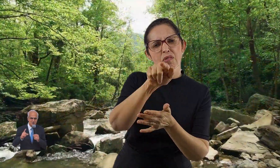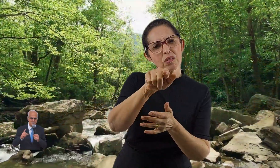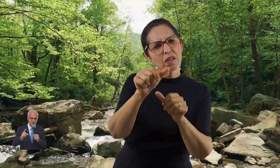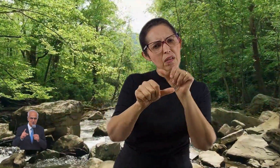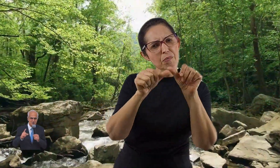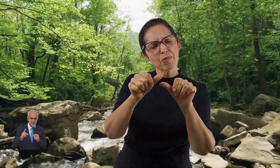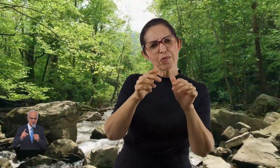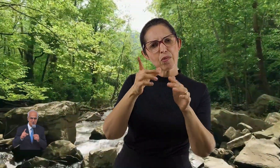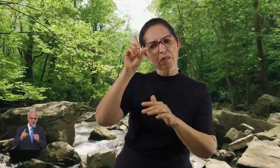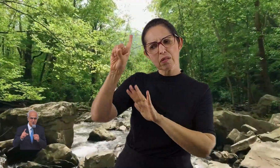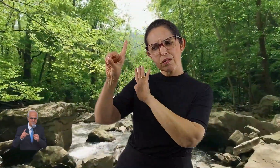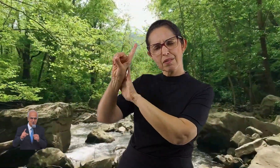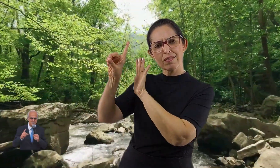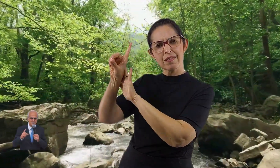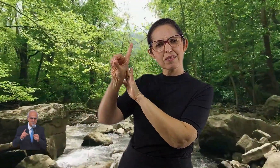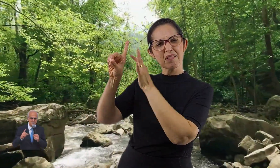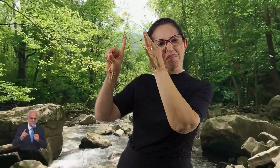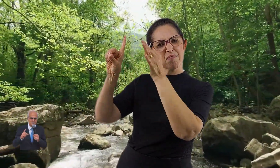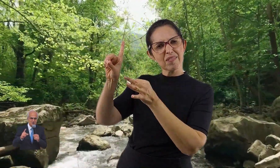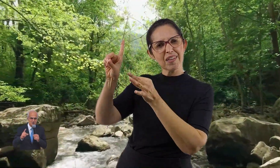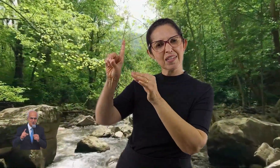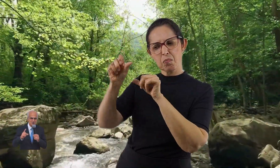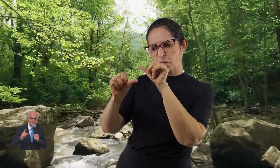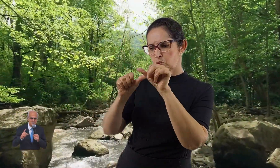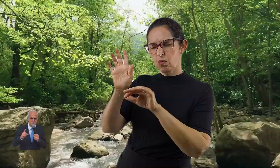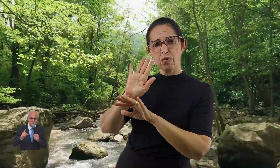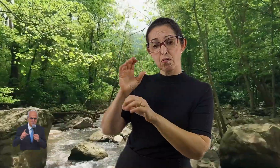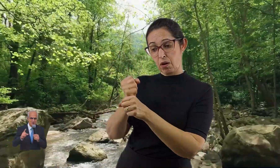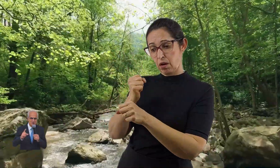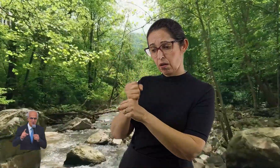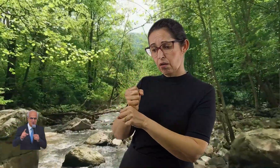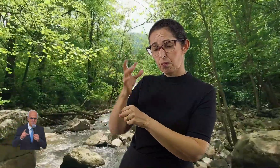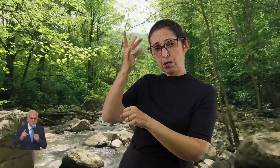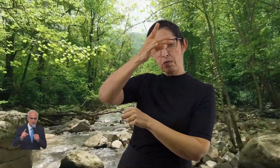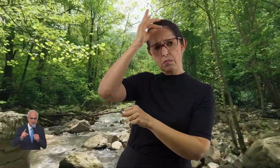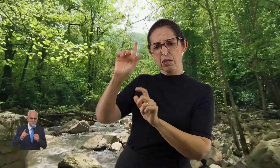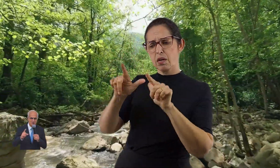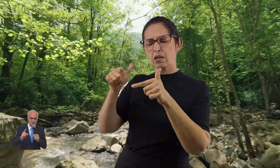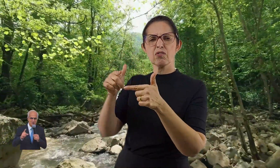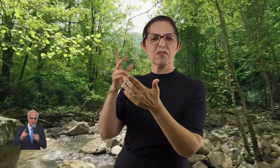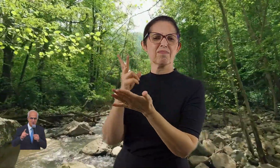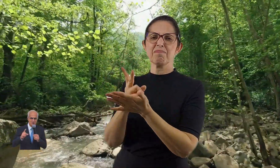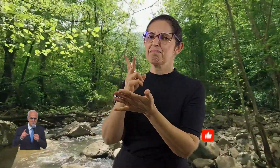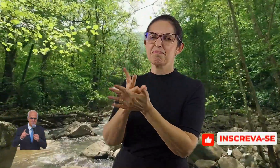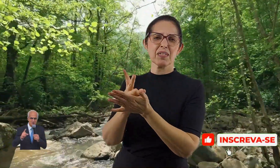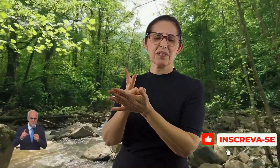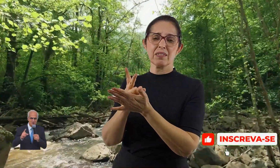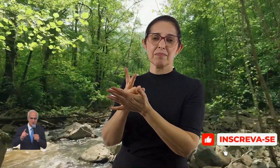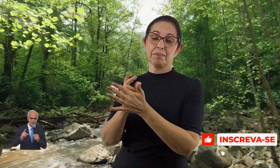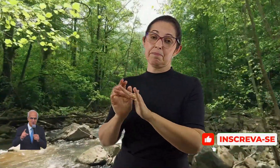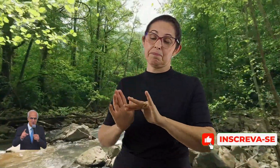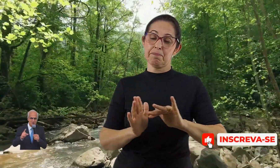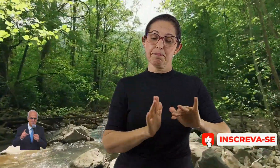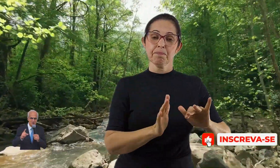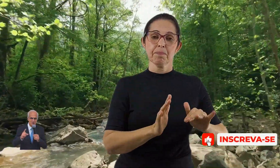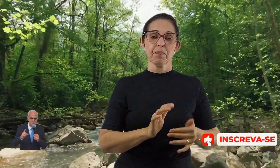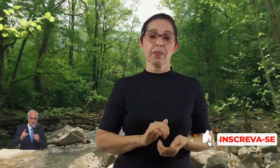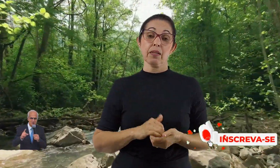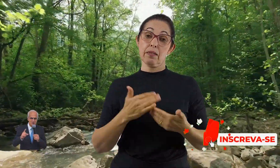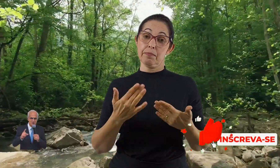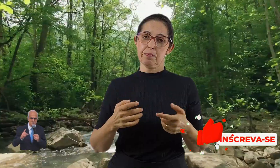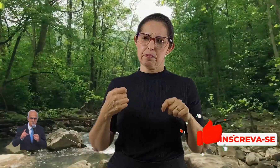o Senhor é o mesmo, e a obra do Espírito Santo é a mesma. Próximo. trabalhar com a